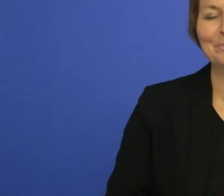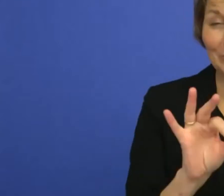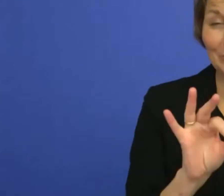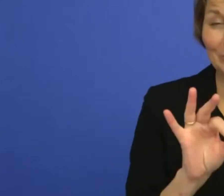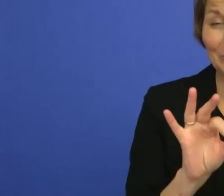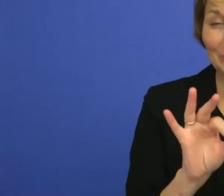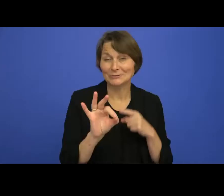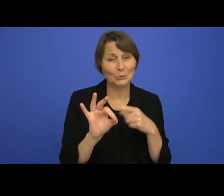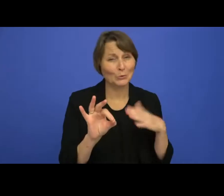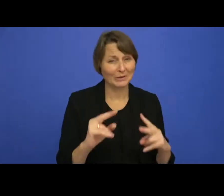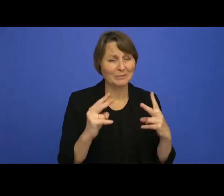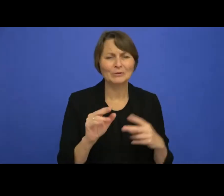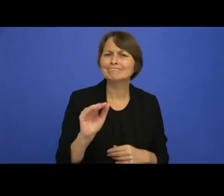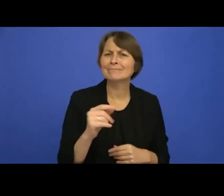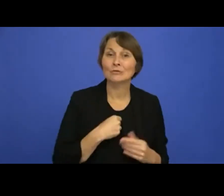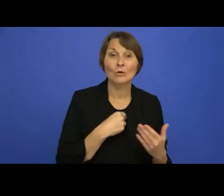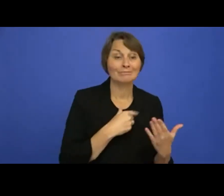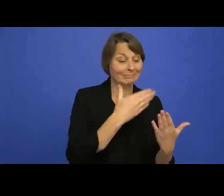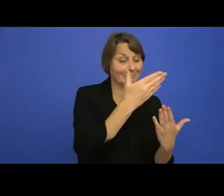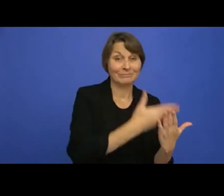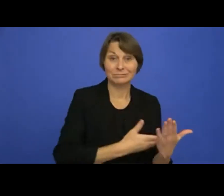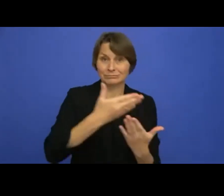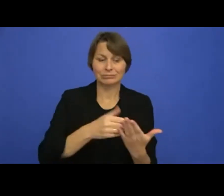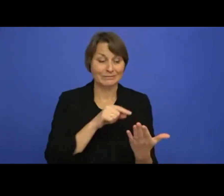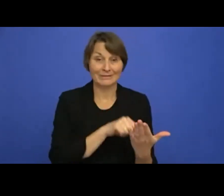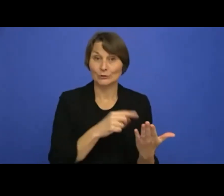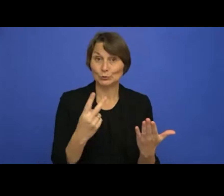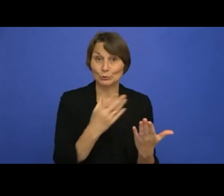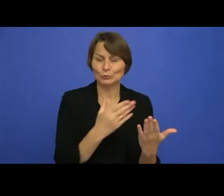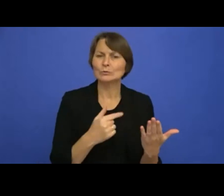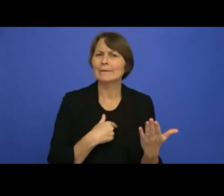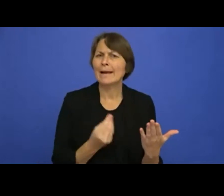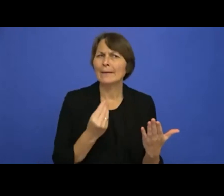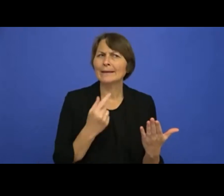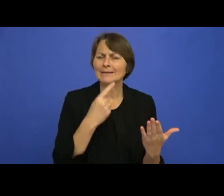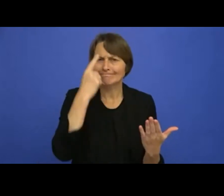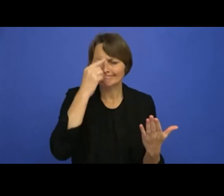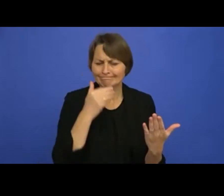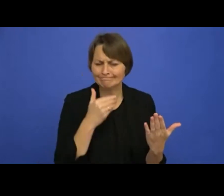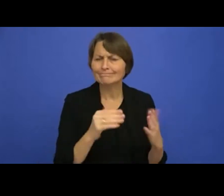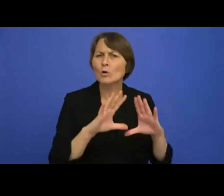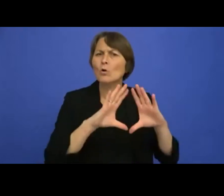question très importante, Carmen, n'est-ce pas? Les conclusions de ces deux documents, comment vous pensez que cela peut